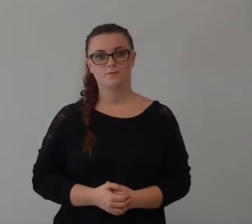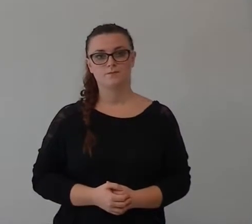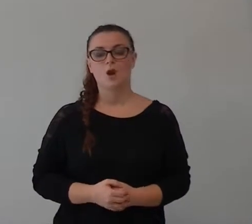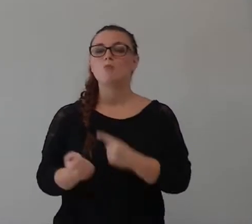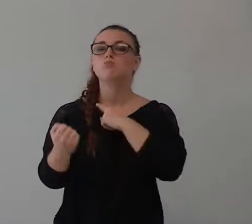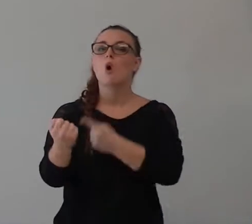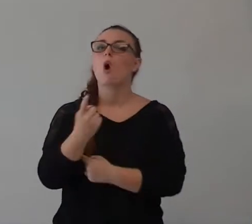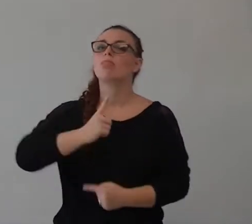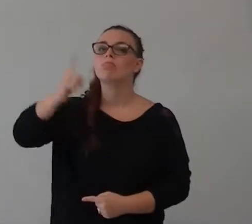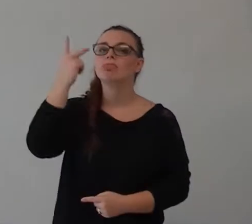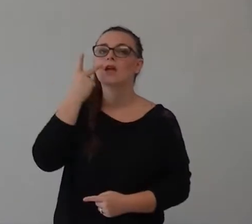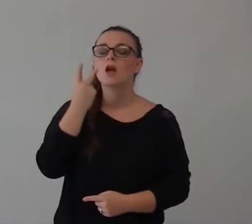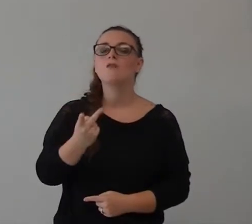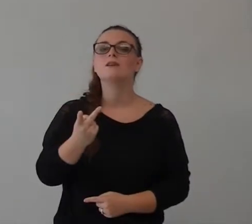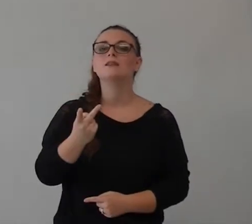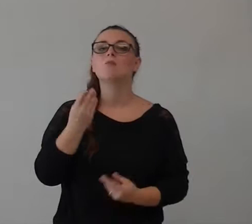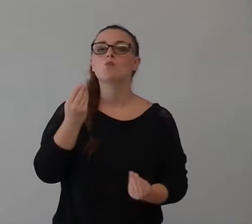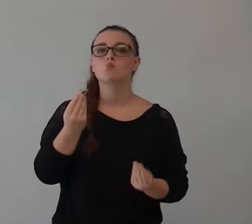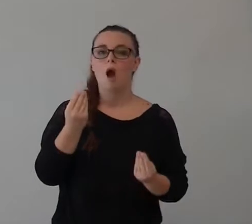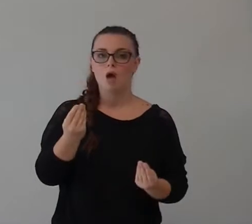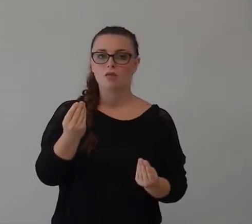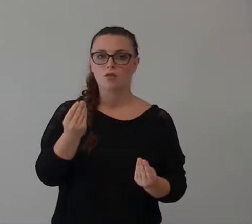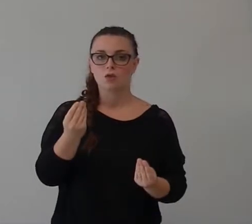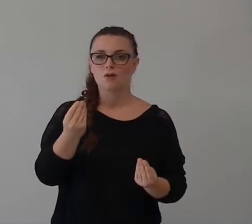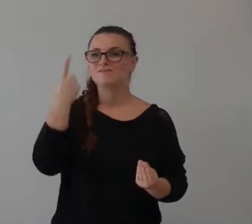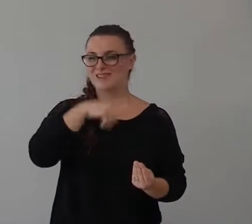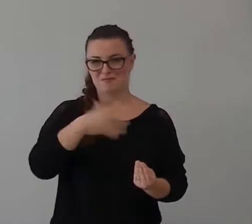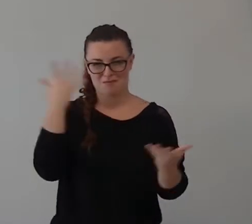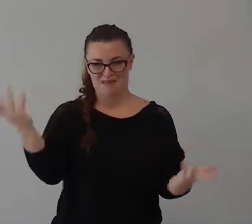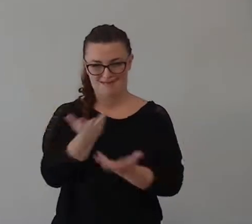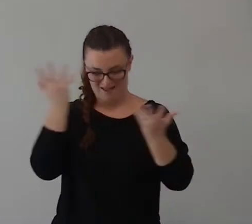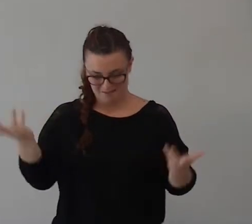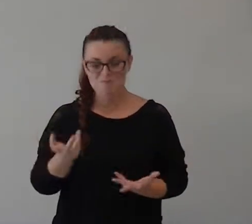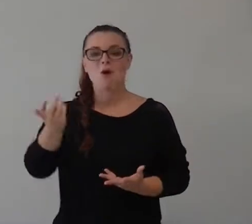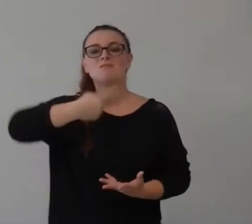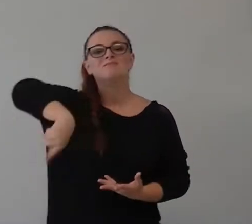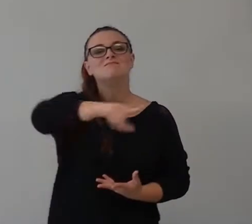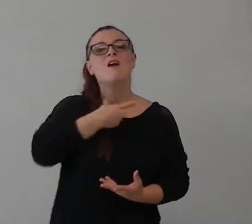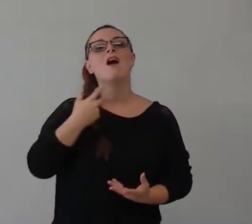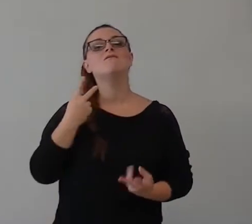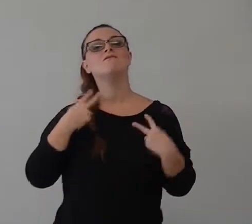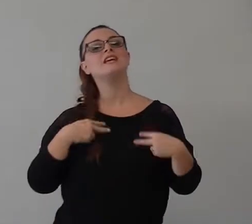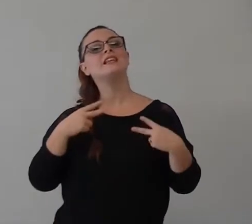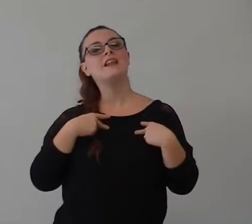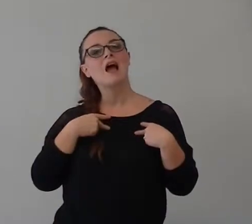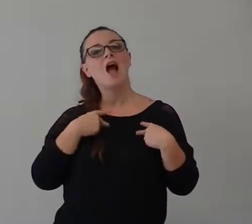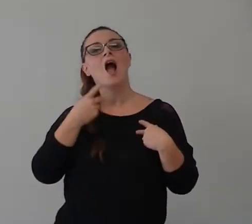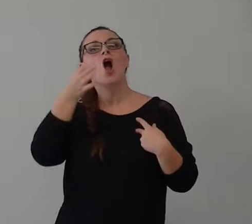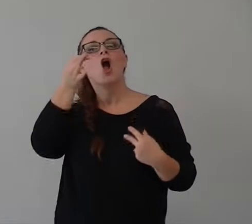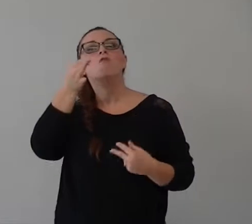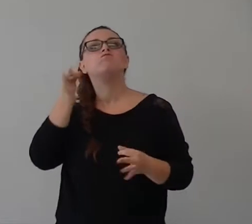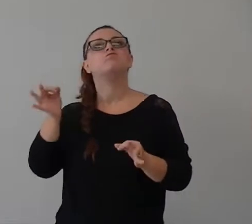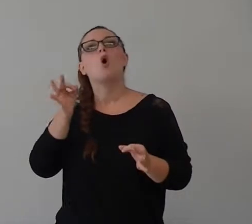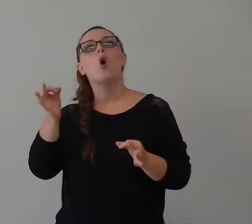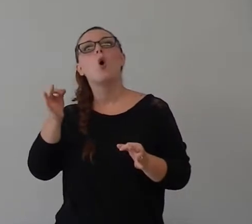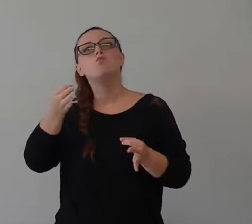vediamo dalla parabrezza della macchina con cui attraversiamo la nostra vita, ma lo vediamo